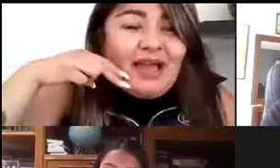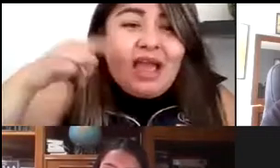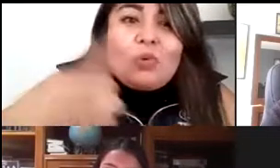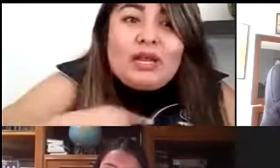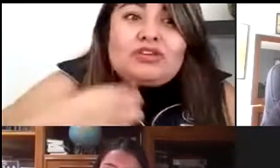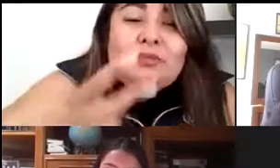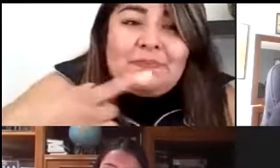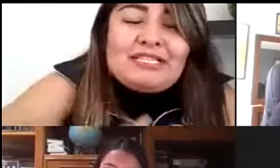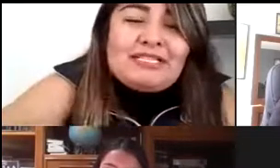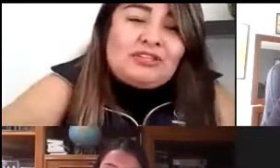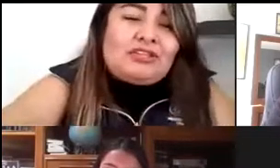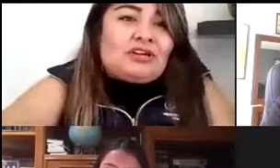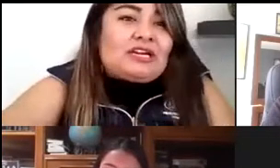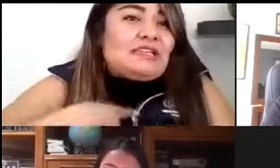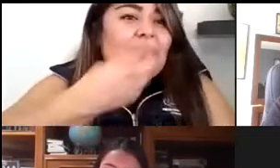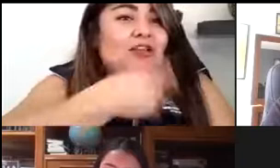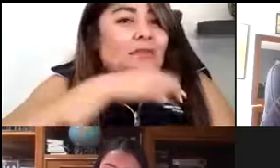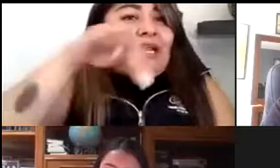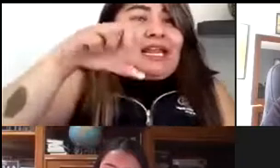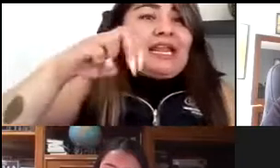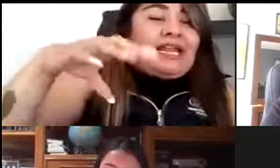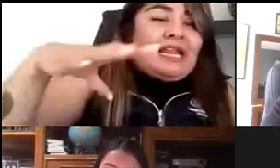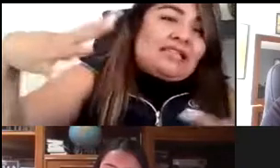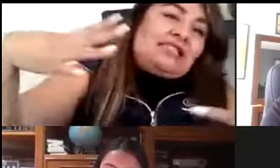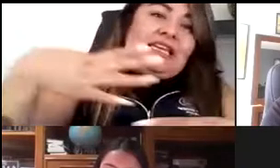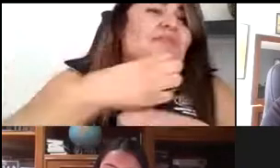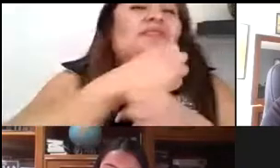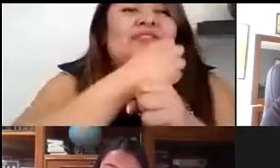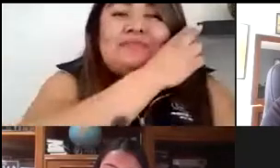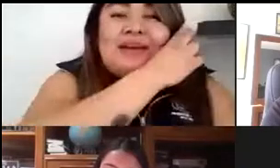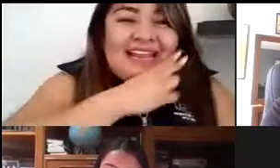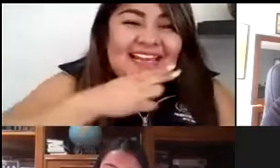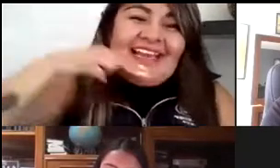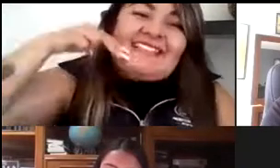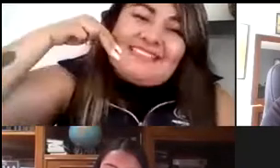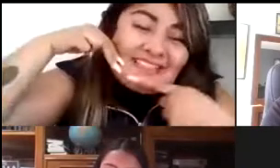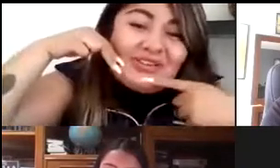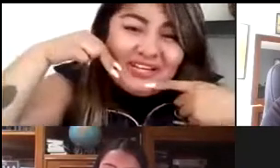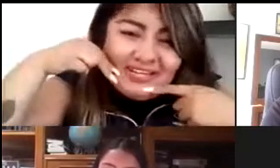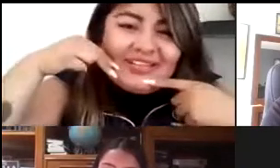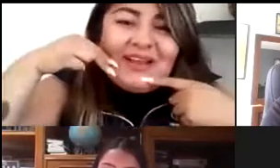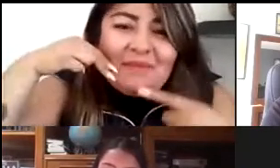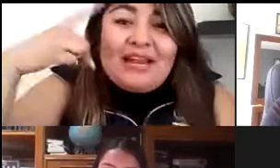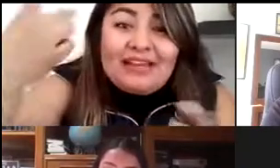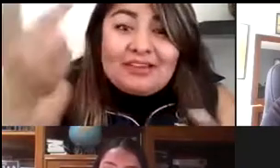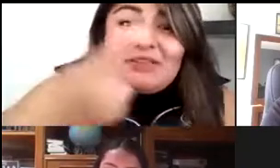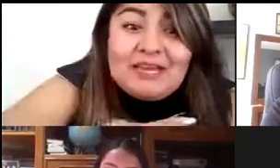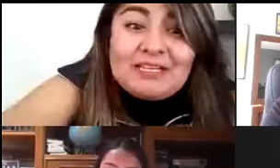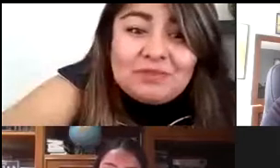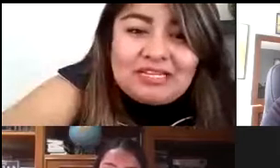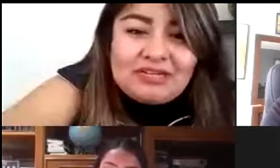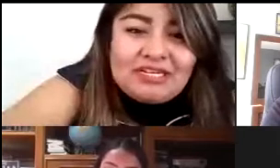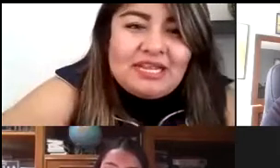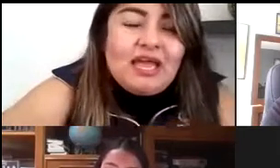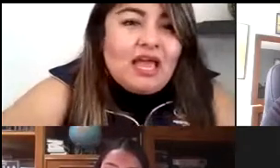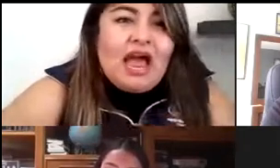firma, cuando yo me presento tengo que decir mi nombre, Nancy, y mi firma, Nancy, y sonreír, para que ellos sepan que es por